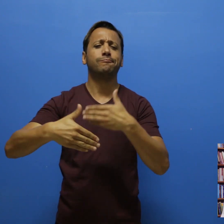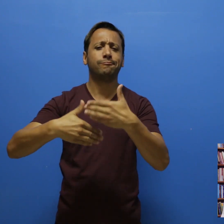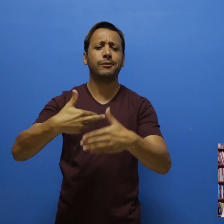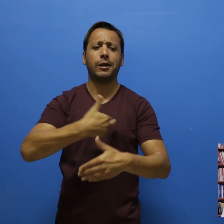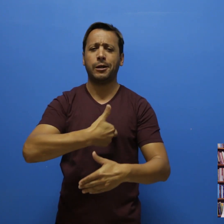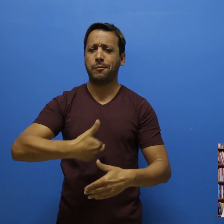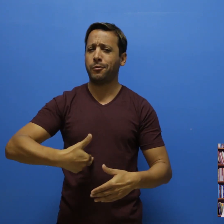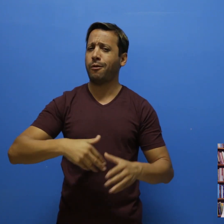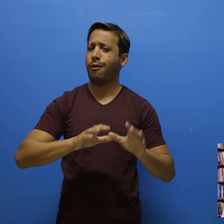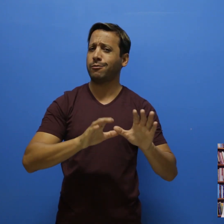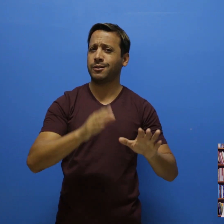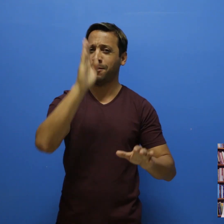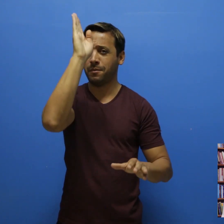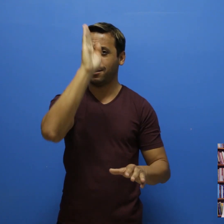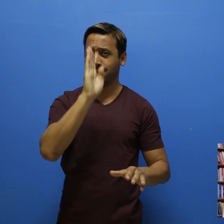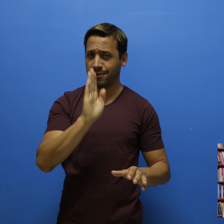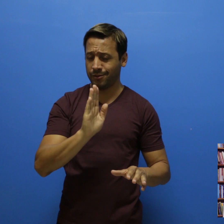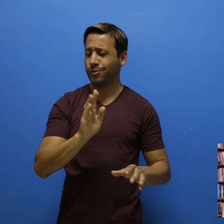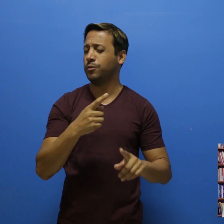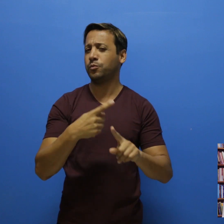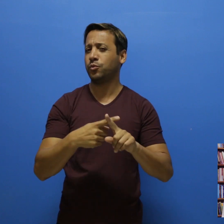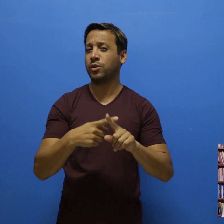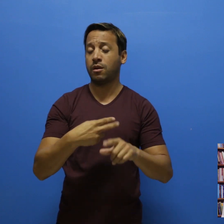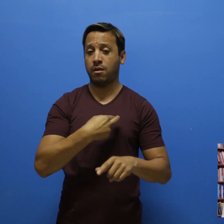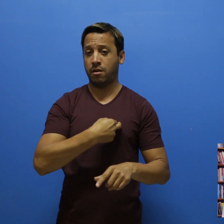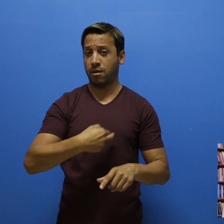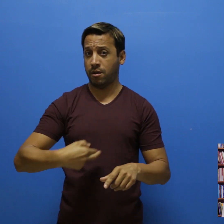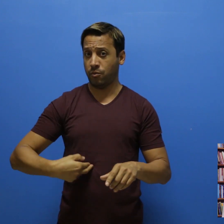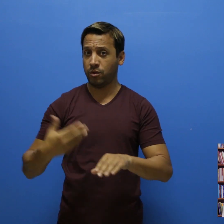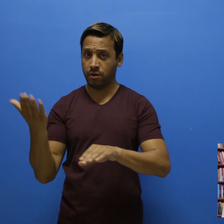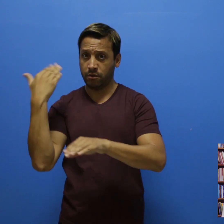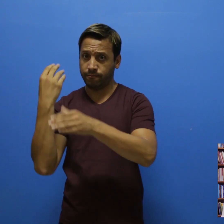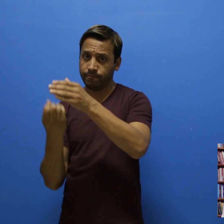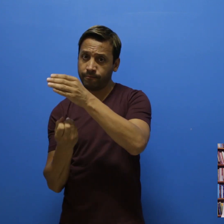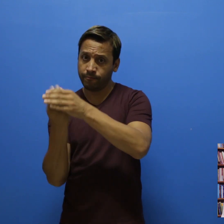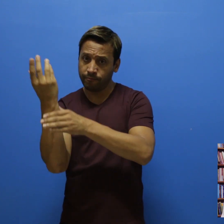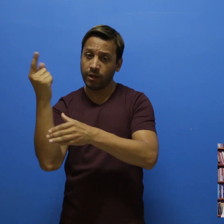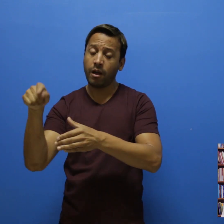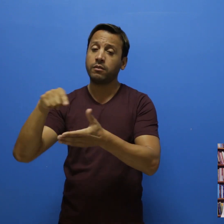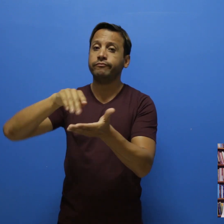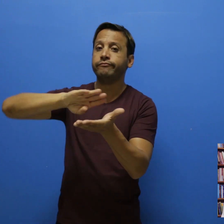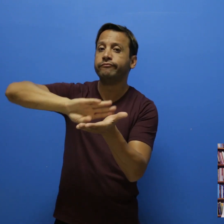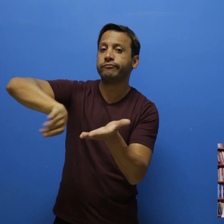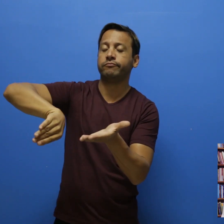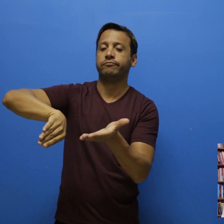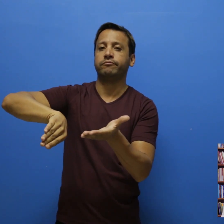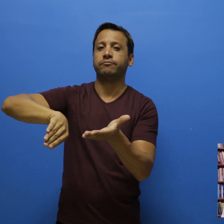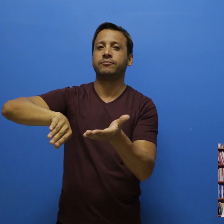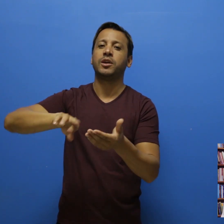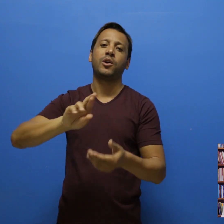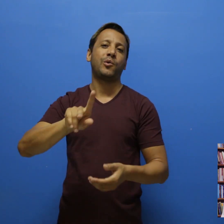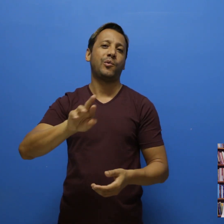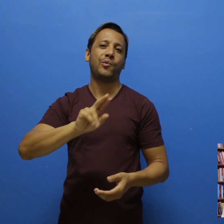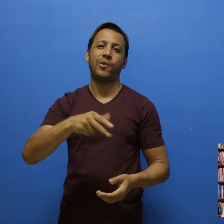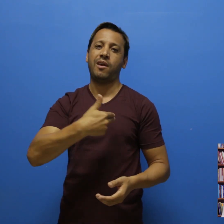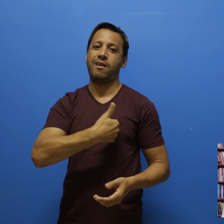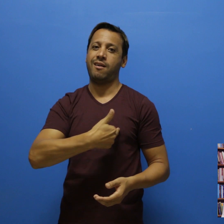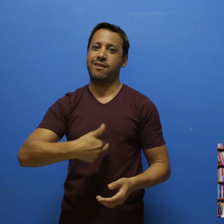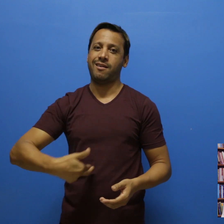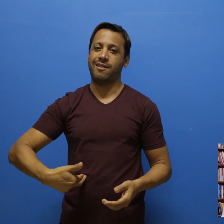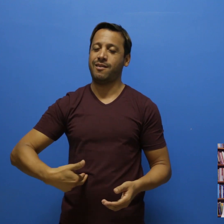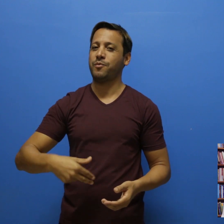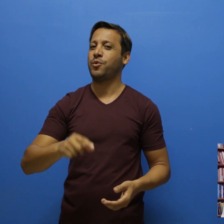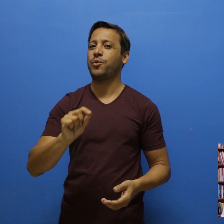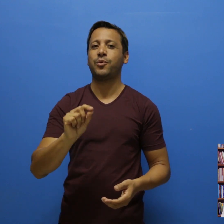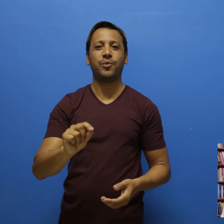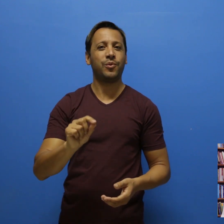República Brasileira, né? Ela é uma república desde a sua origem excludente. Ela não é uma república